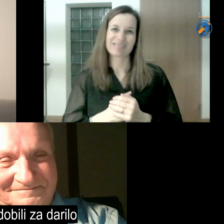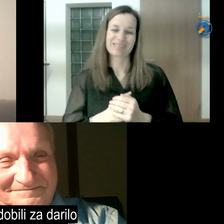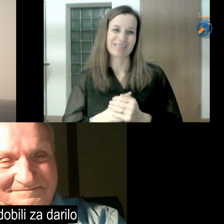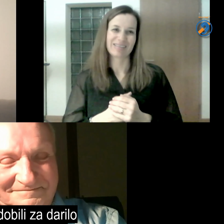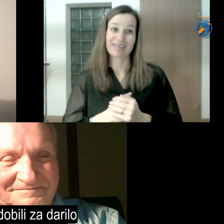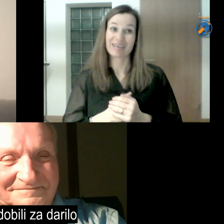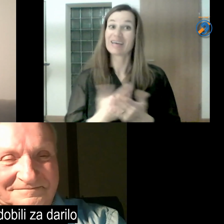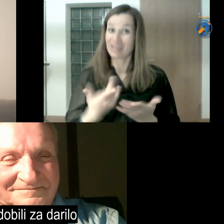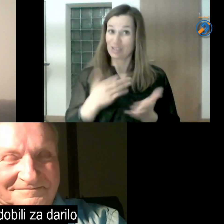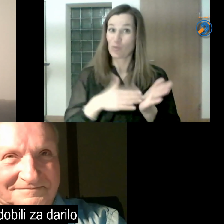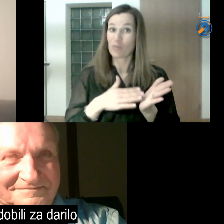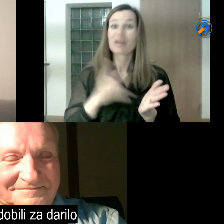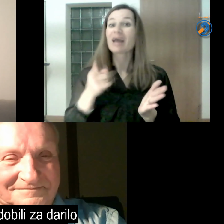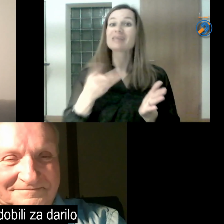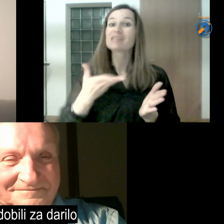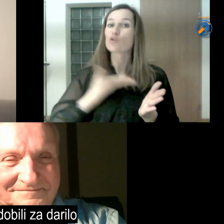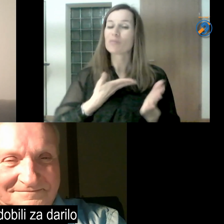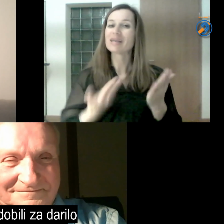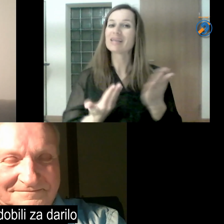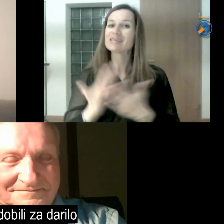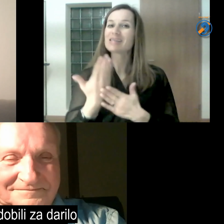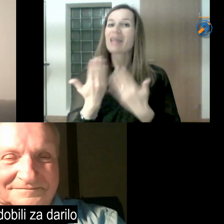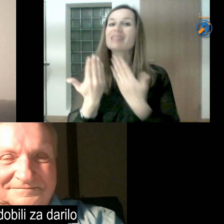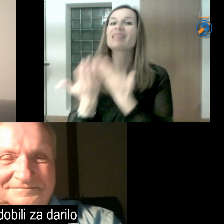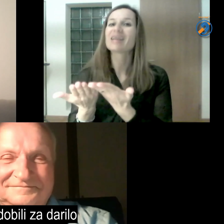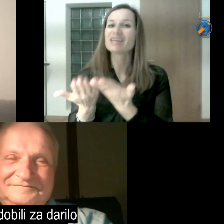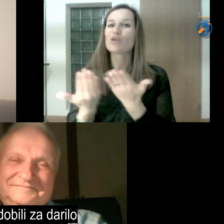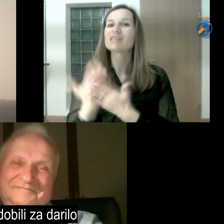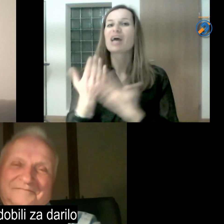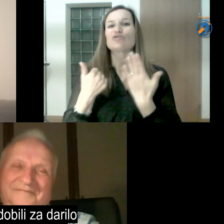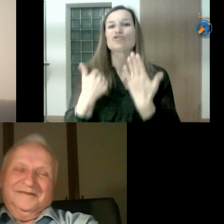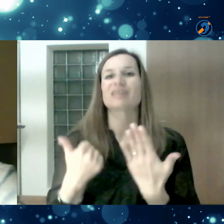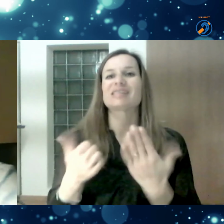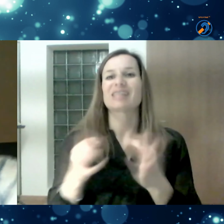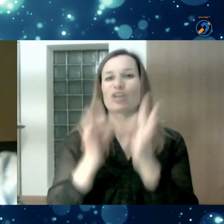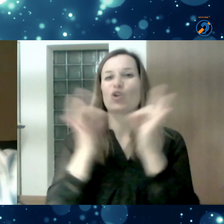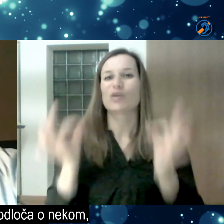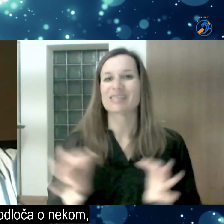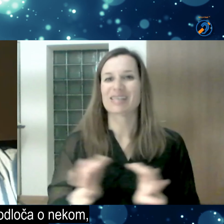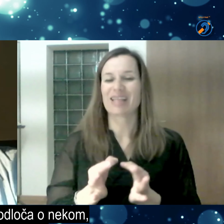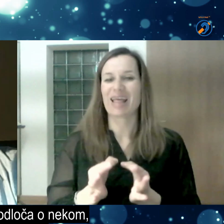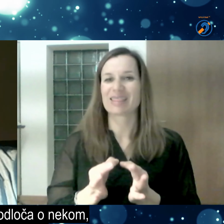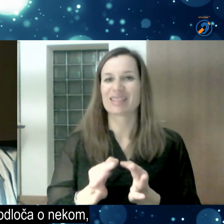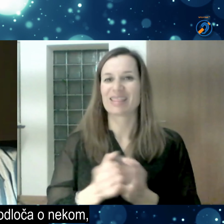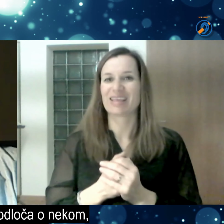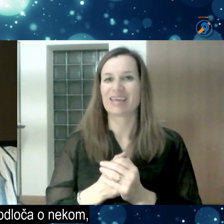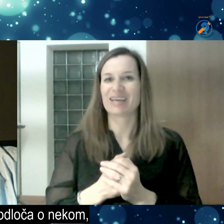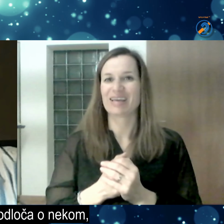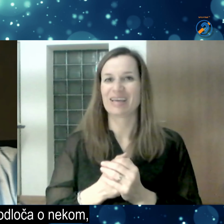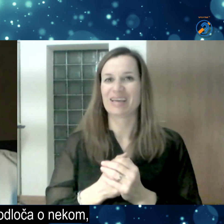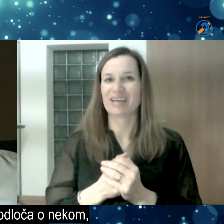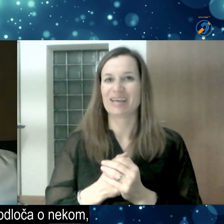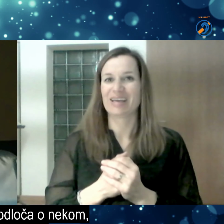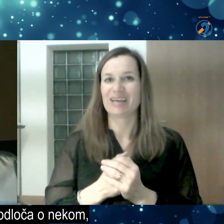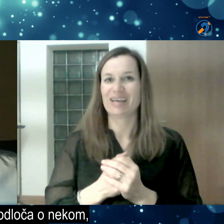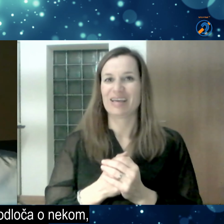In torej, kaj ste dobili za darilo za 60. rojstni dan? No, kadar se